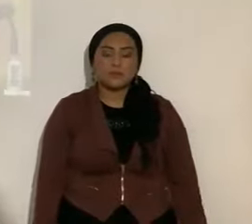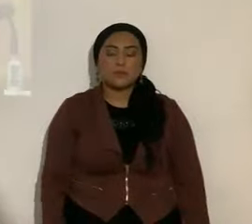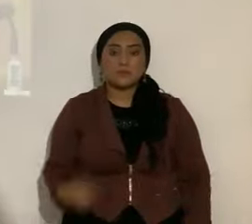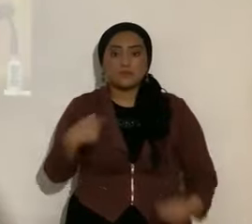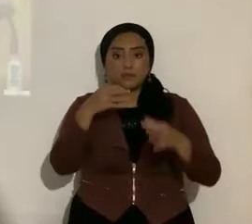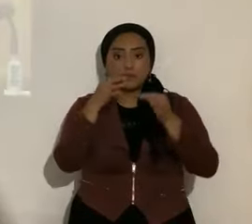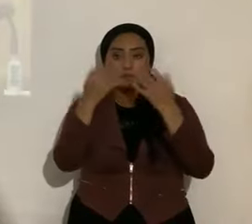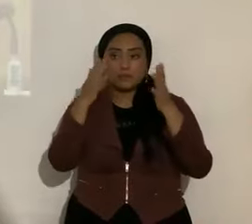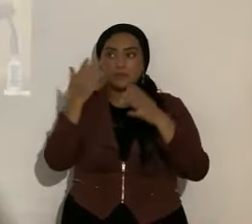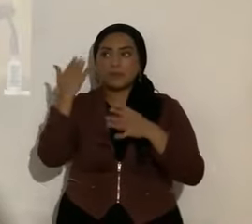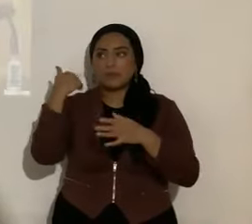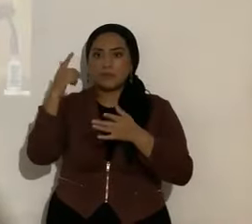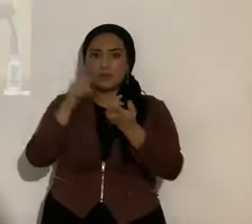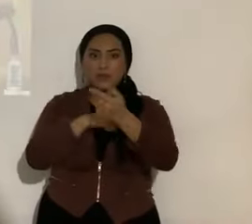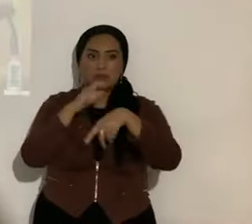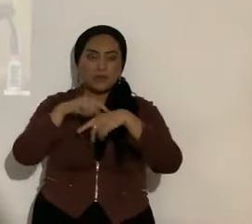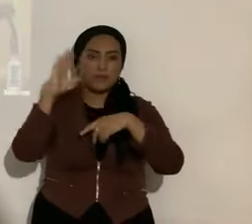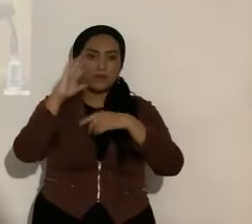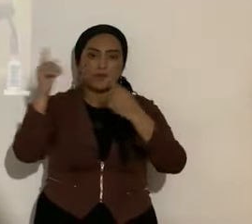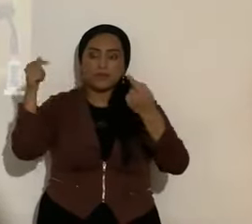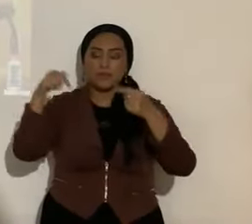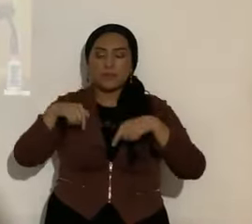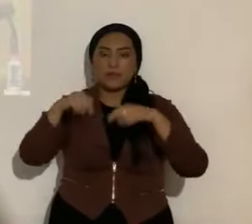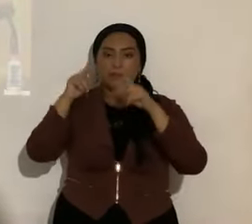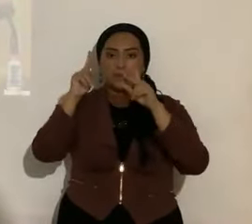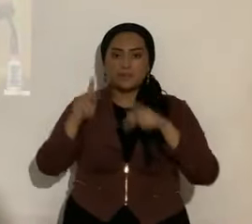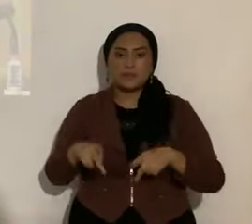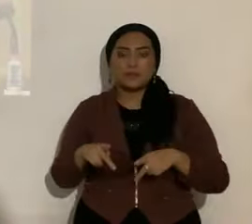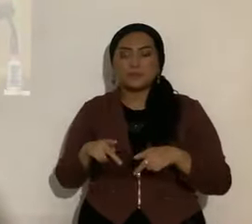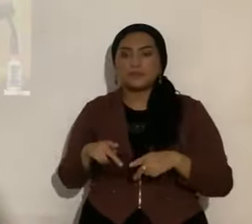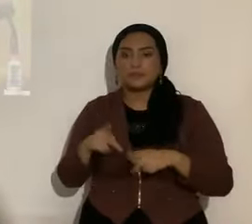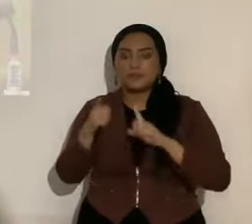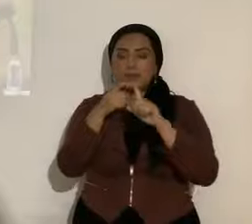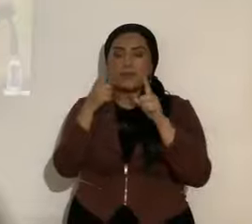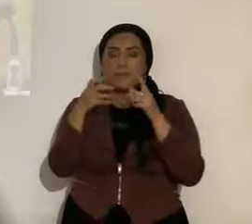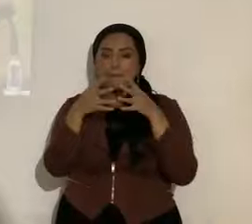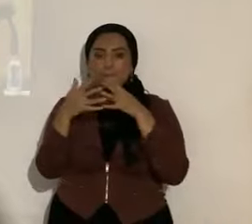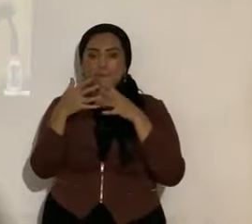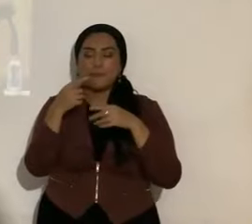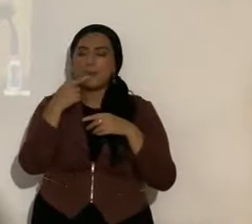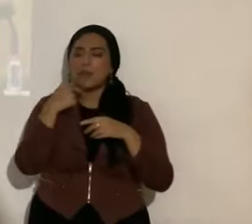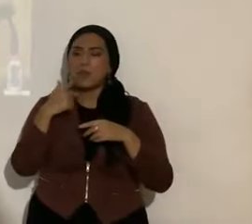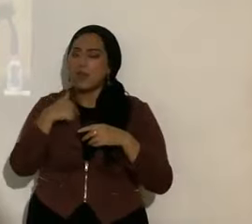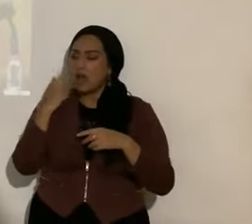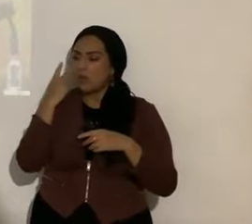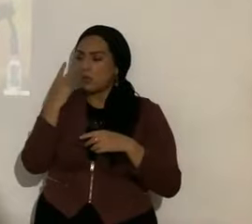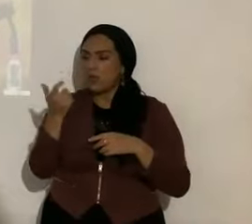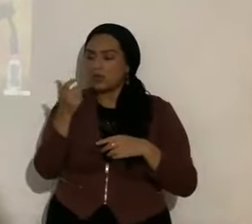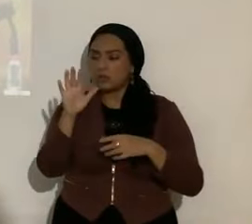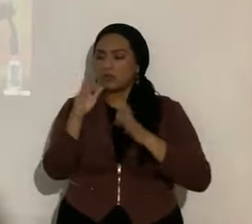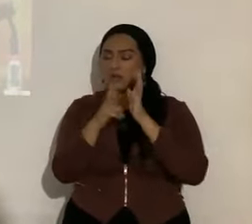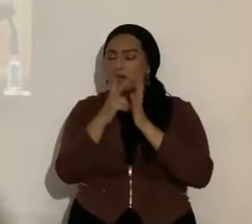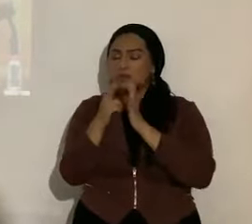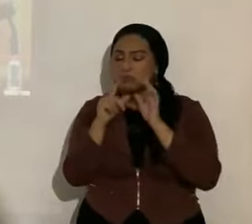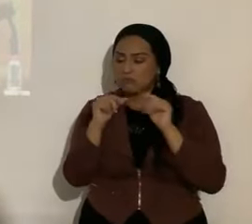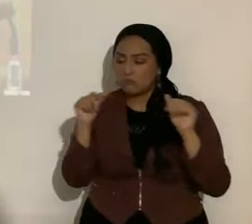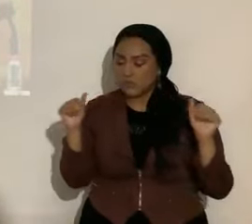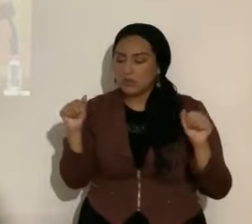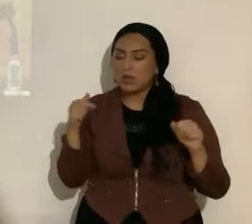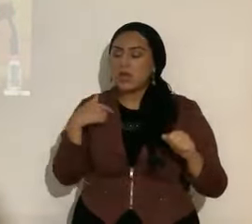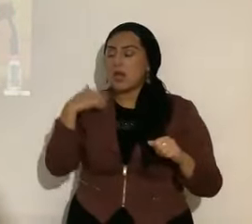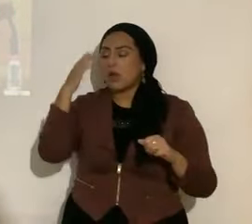platicaba que hace tiempo vino una persona de Estados Unidos y me dijo, he visto sus videos y demás,